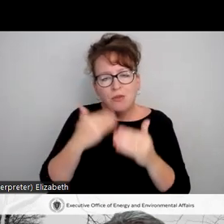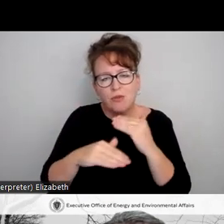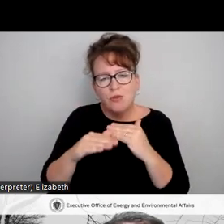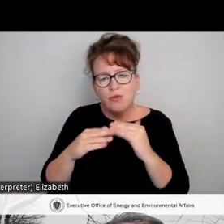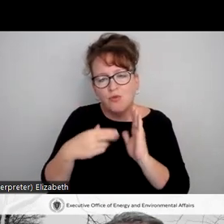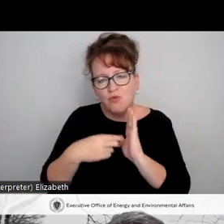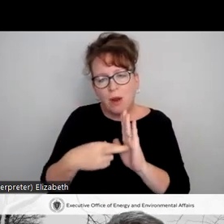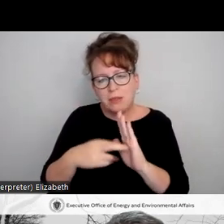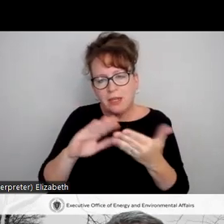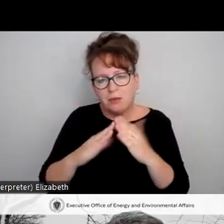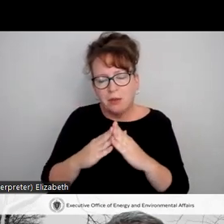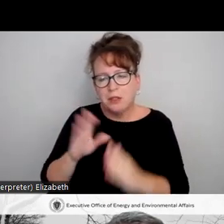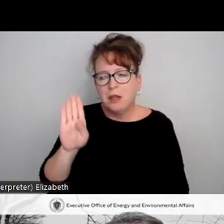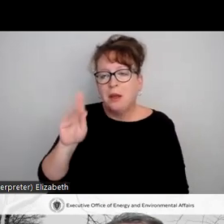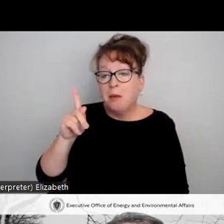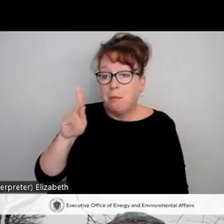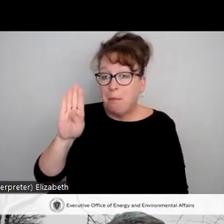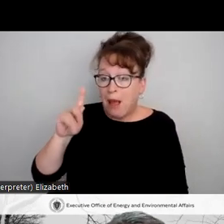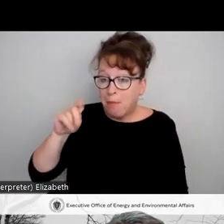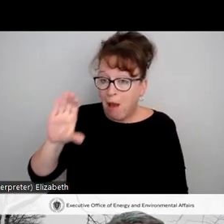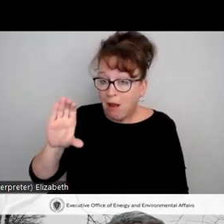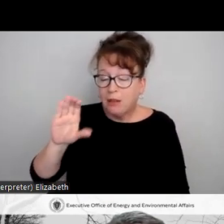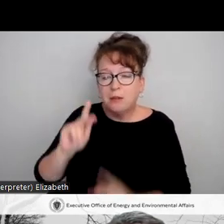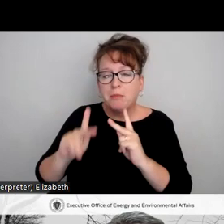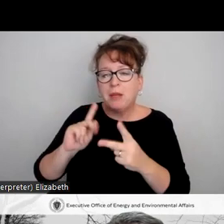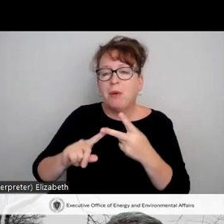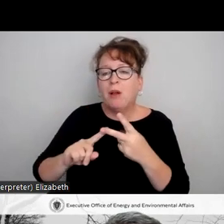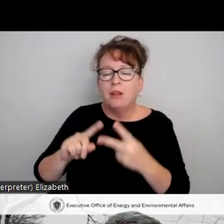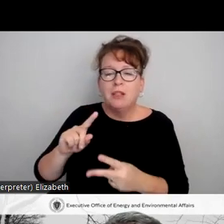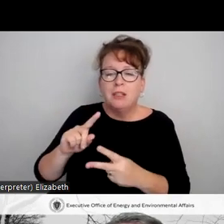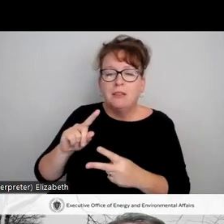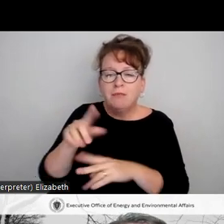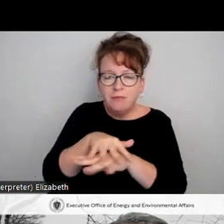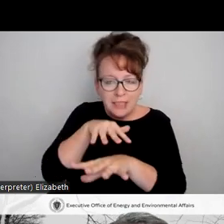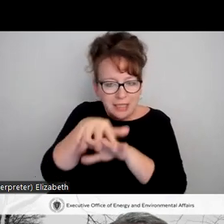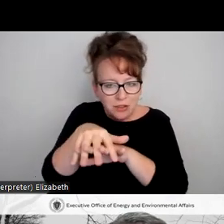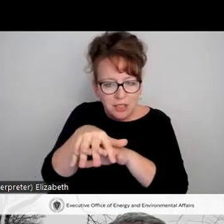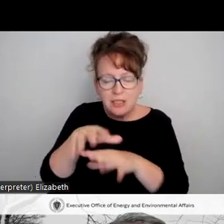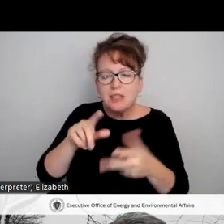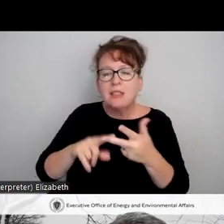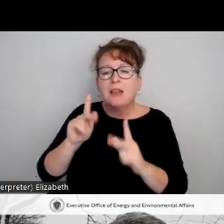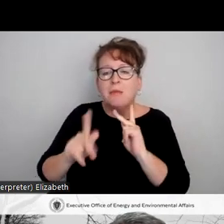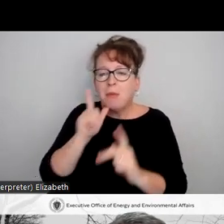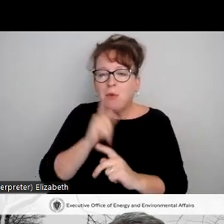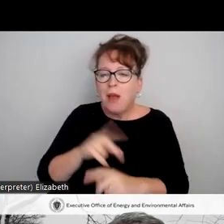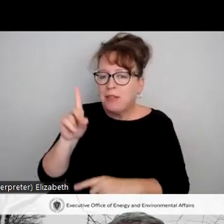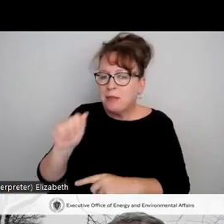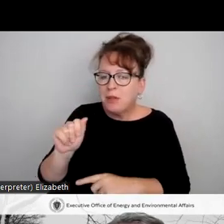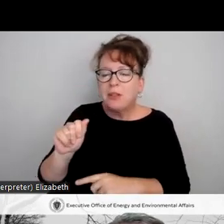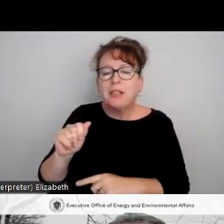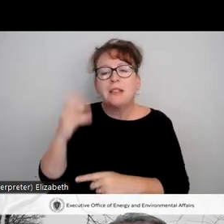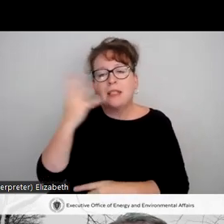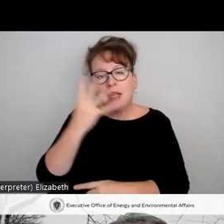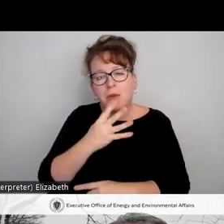que hay eh posibilidades de empleo para personas en en comunidades